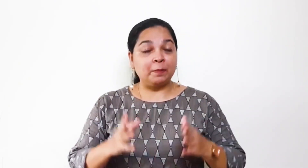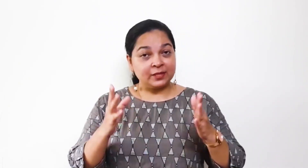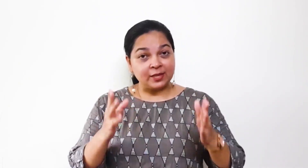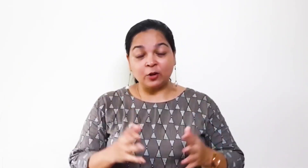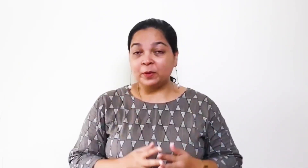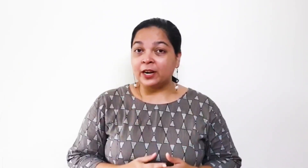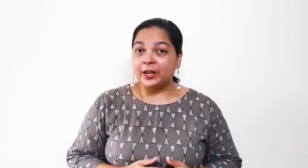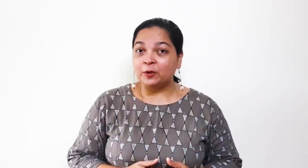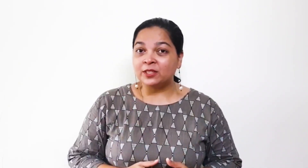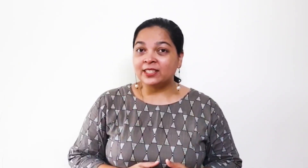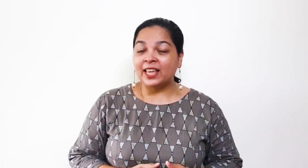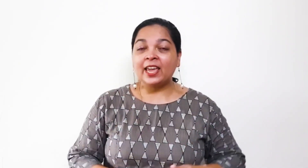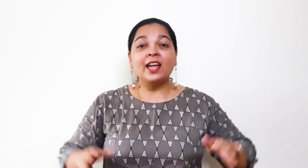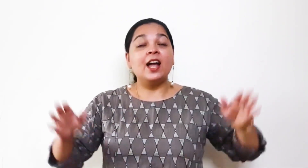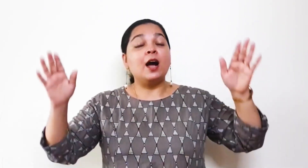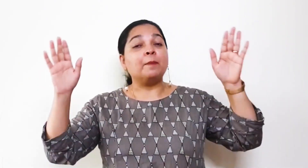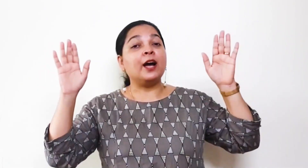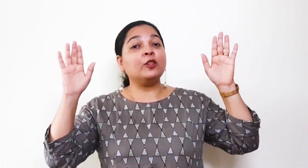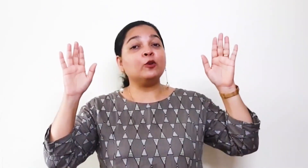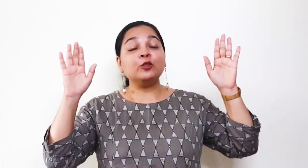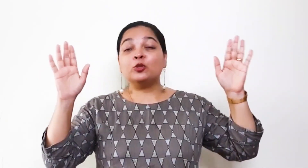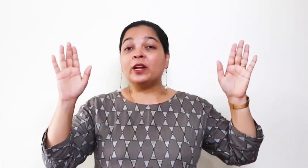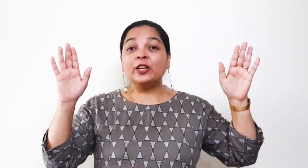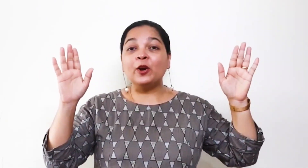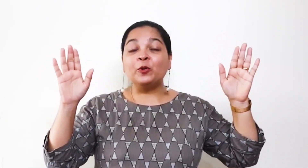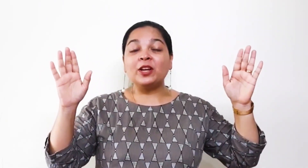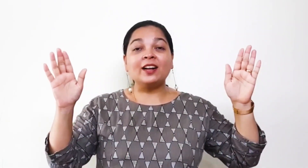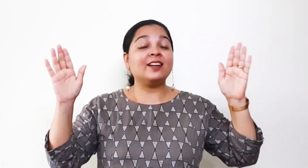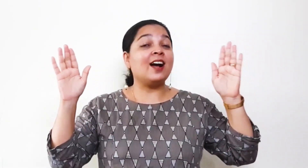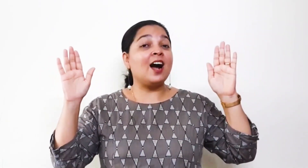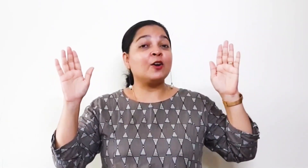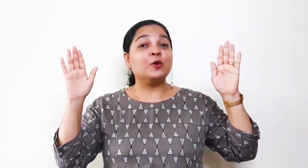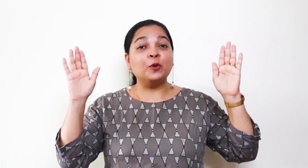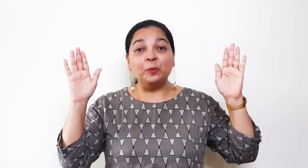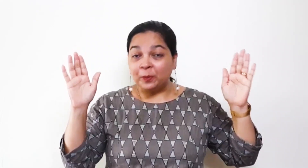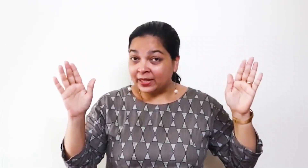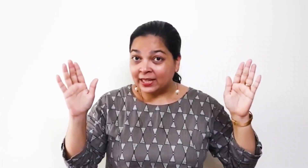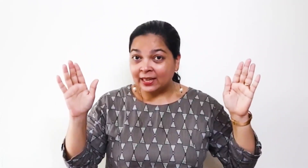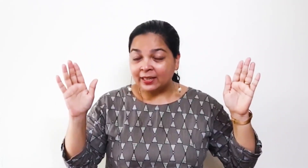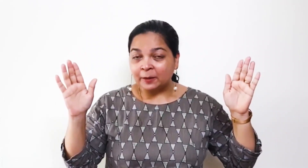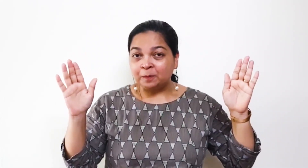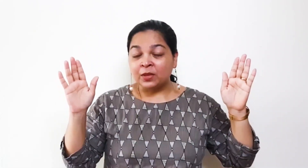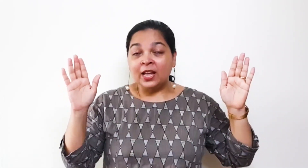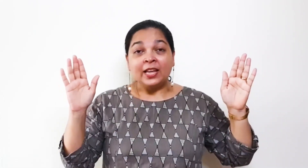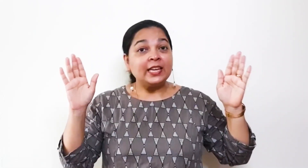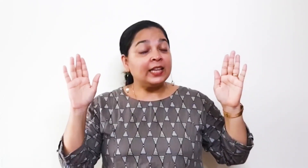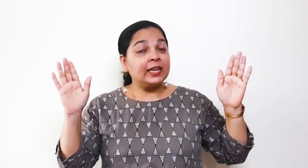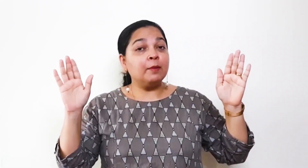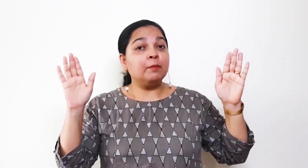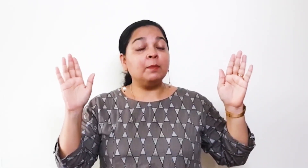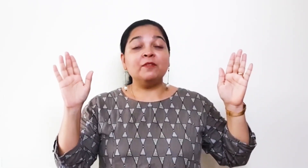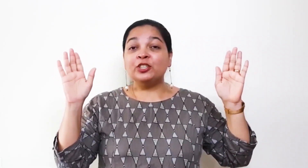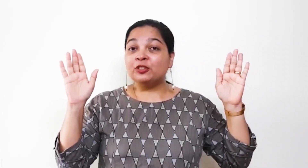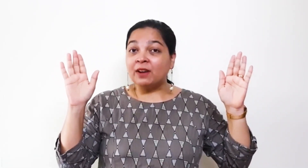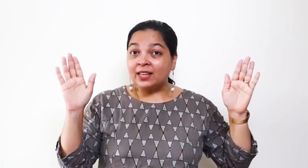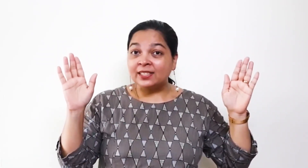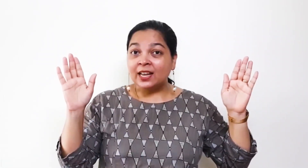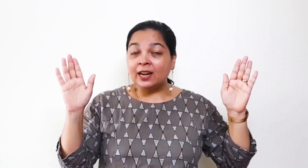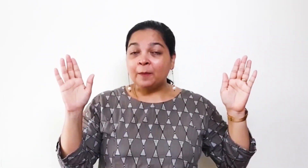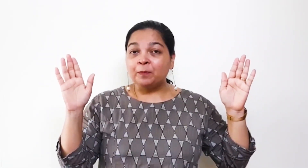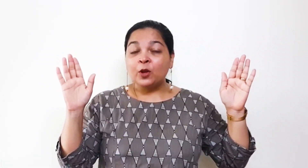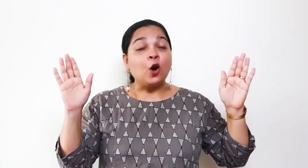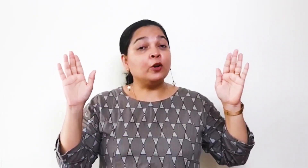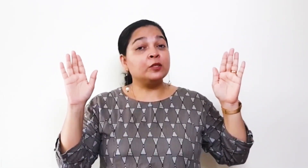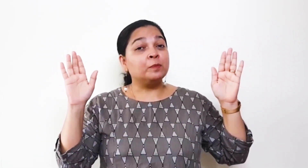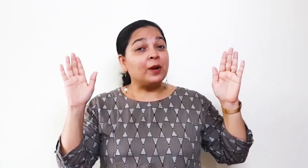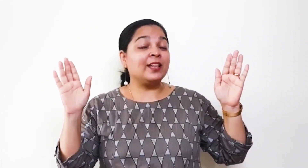हैं, अपने स्थानों पर खड़े हो सकते हैं, अपने हाथों को स्वर्ग की ओर उठाकर, आंखों को बंद कर याद रखिए, मन में विश्वास